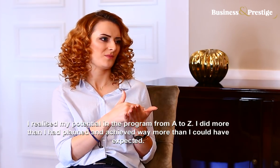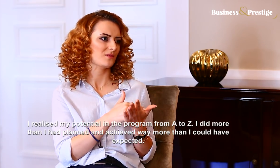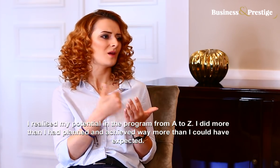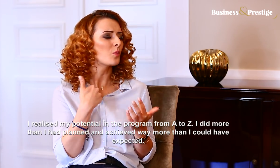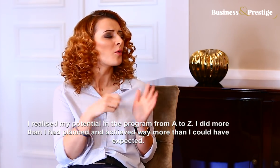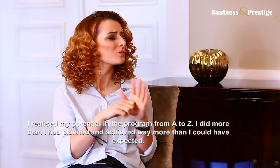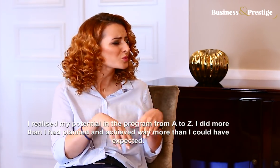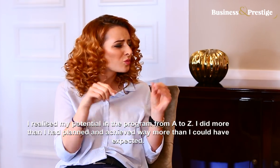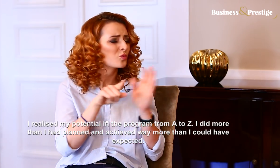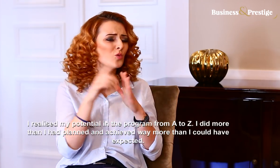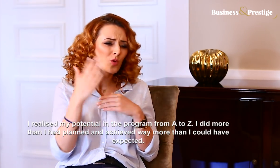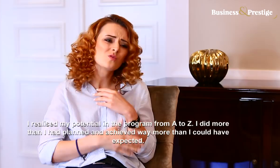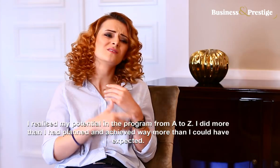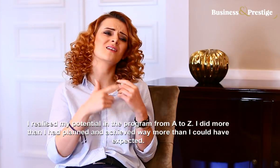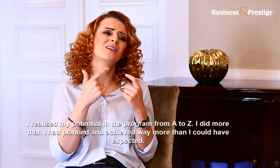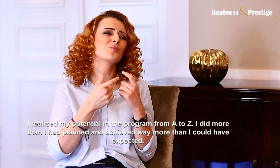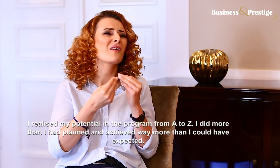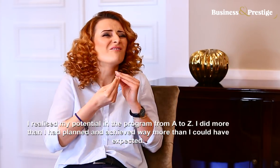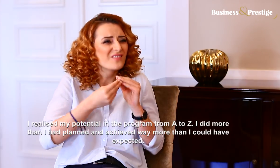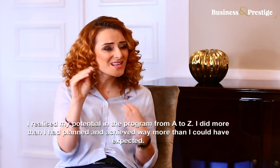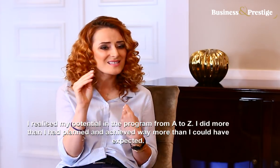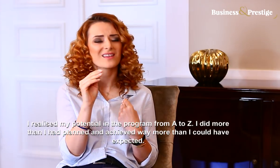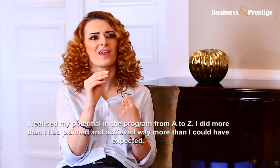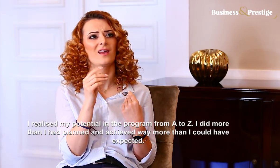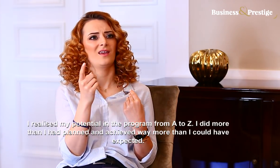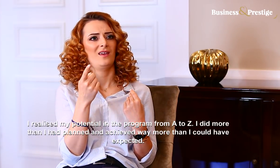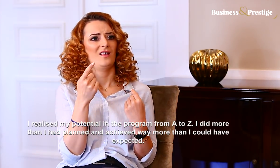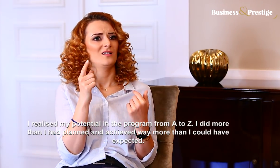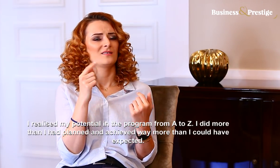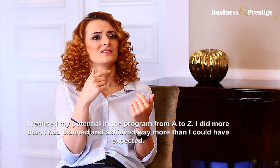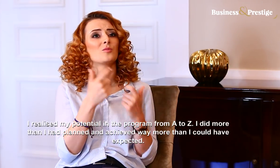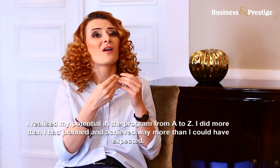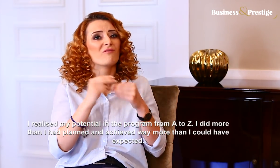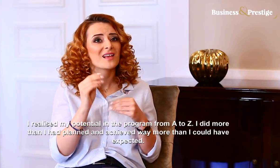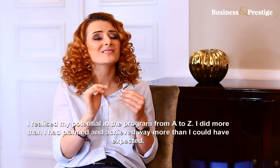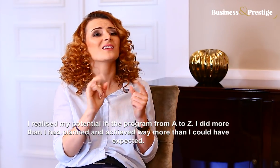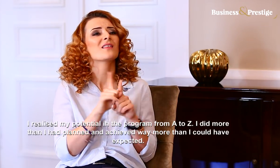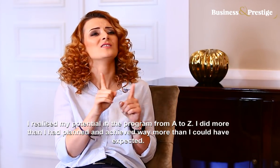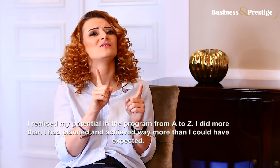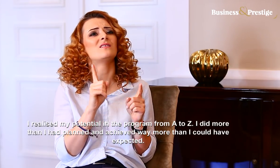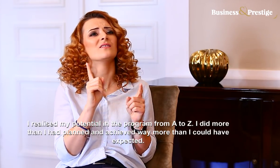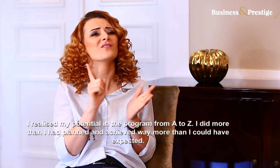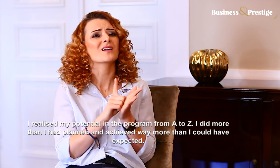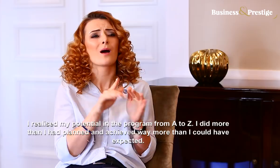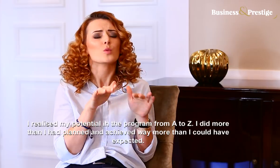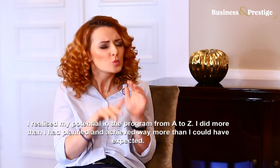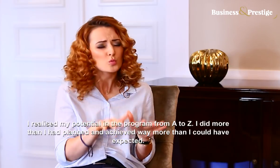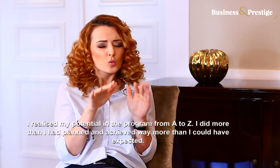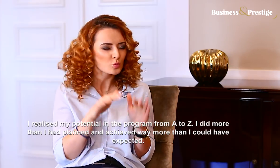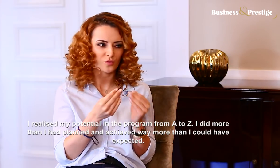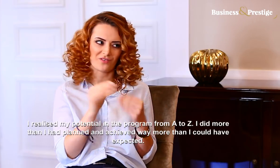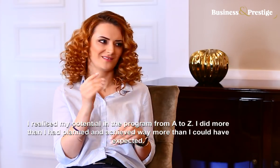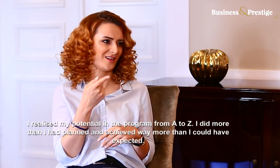to, co miałam zrobić od A do Z, od początku do końca. Zrobiłam wszystko, co mogłam zrobić w tym programie. Byłam od początku do końca. Zrobiłam więcej